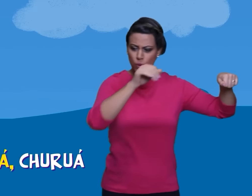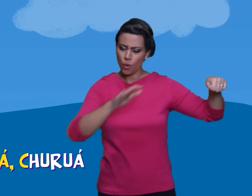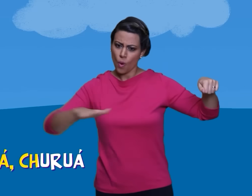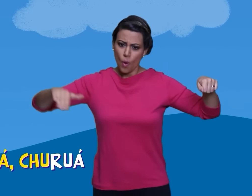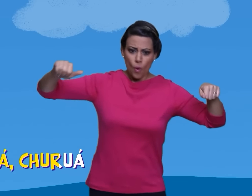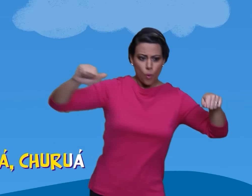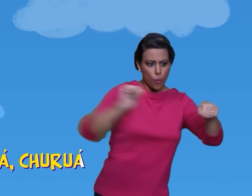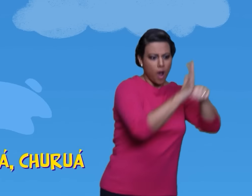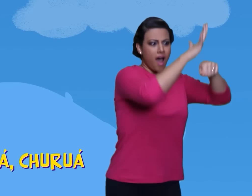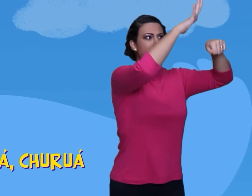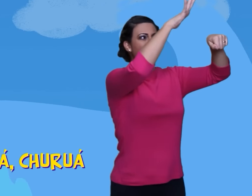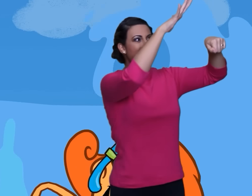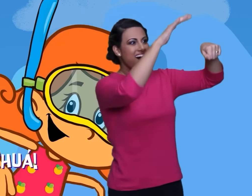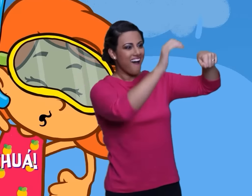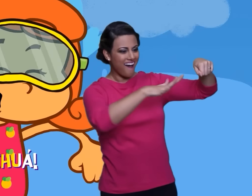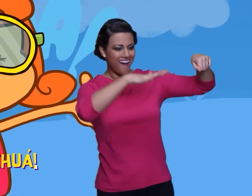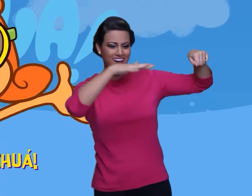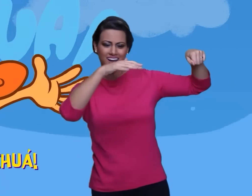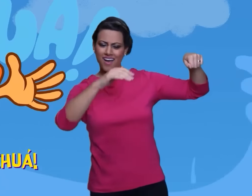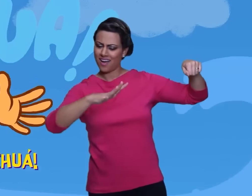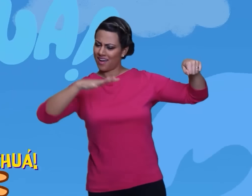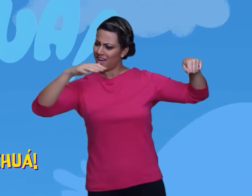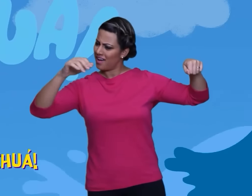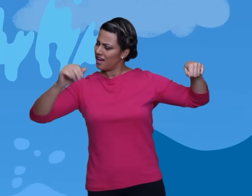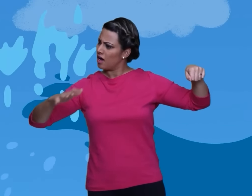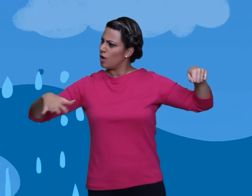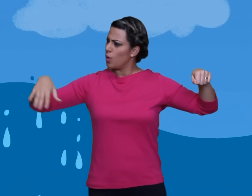churuá, churuá, chuá.